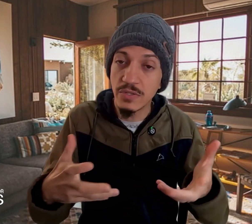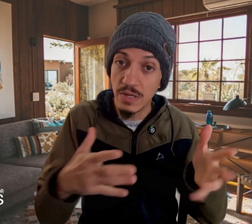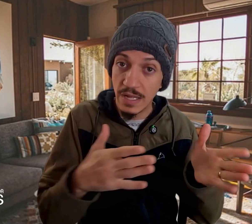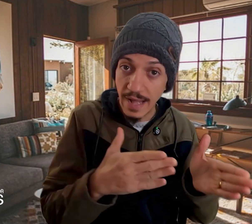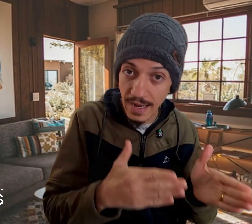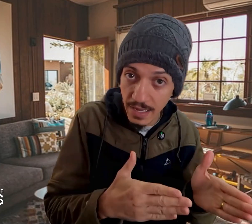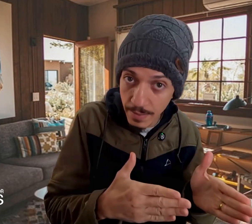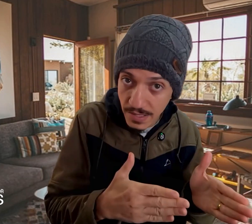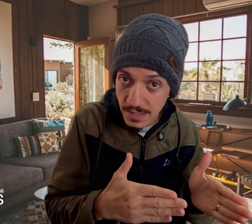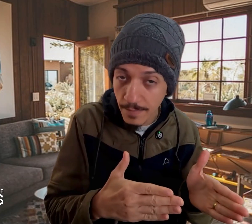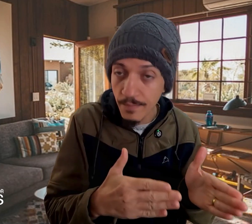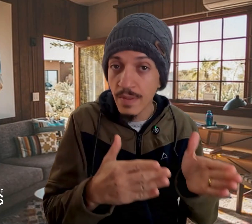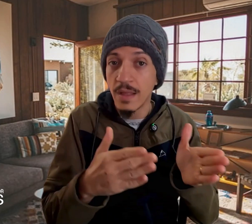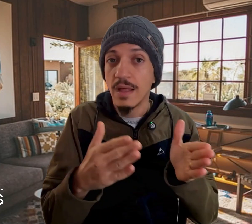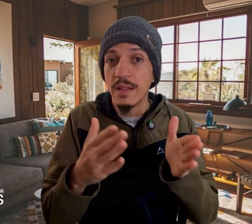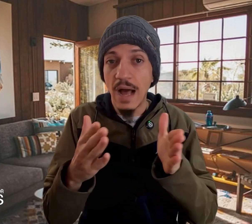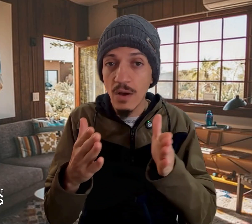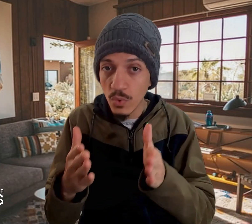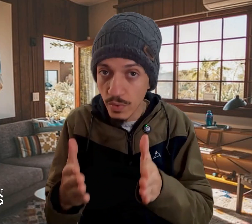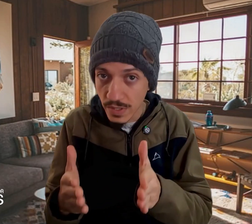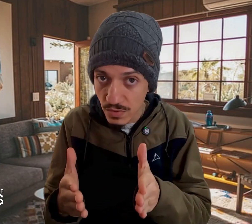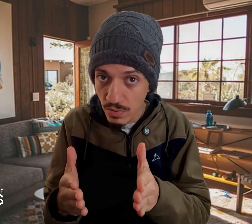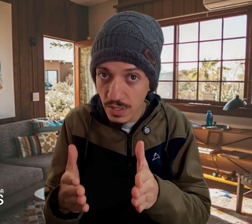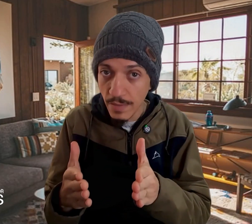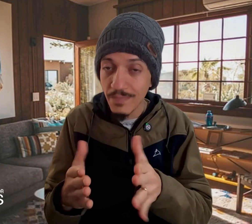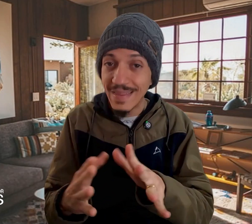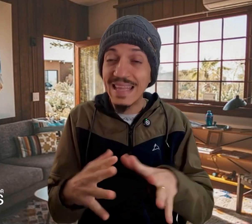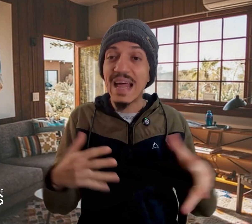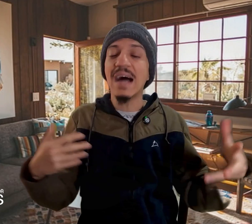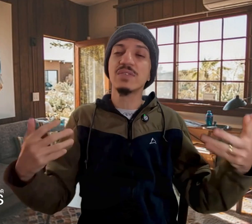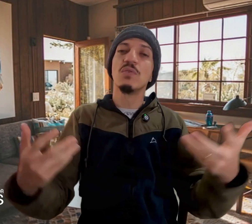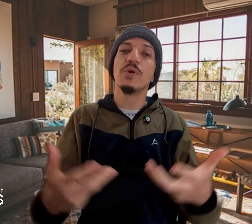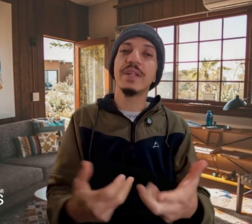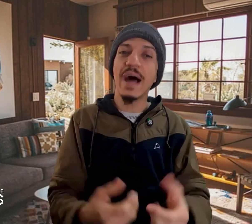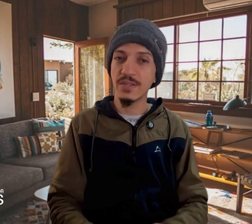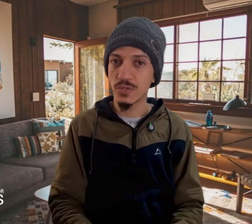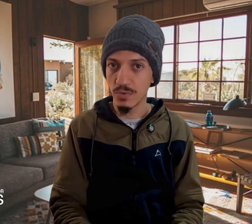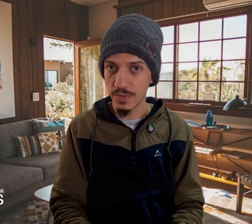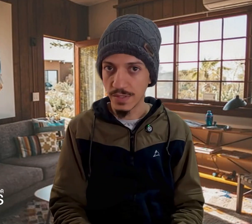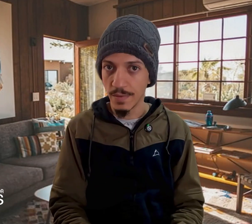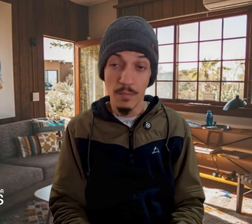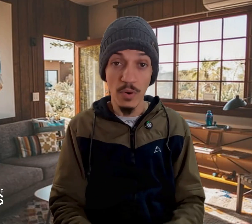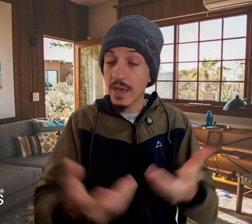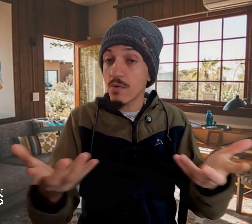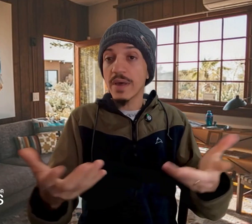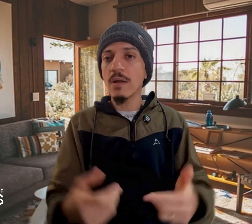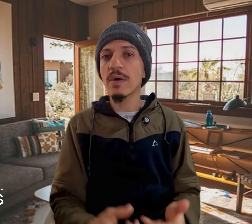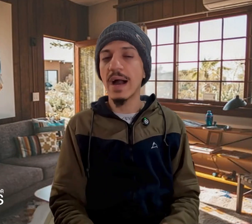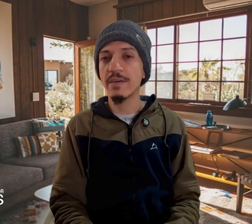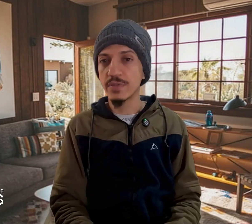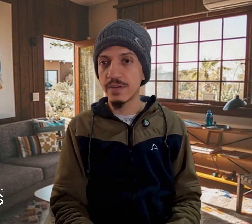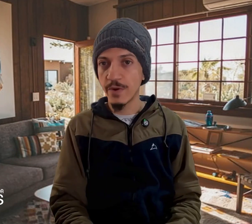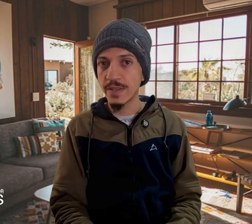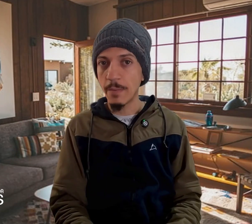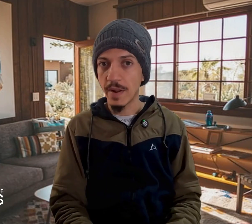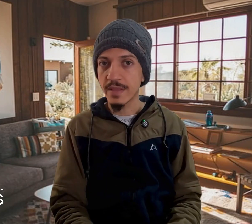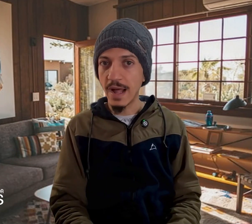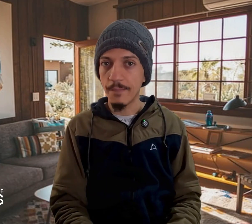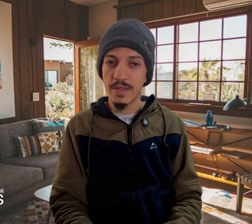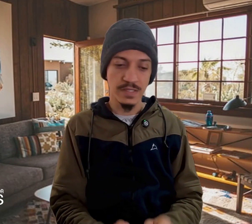da Libras, da cultura surda e das comunidades surdas. Porque em qualquer lugar que você for interpretar, quer